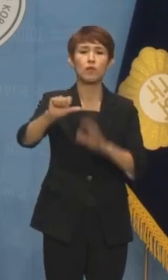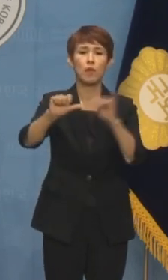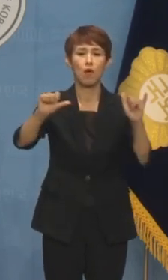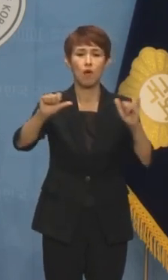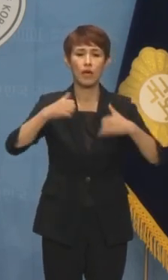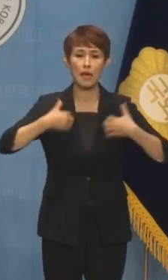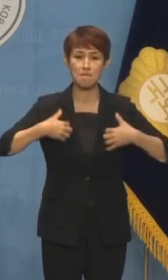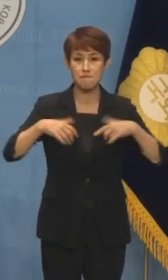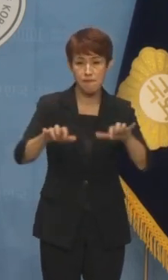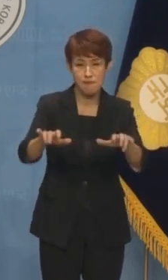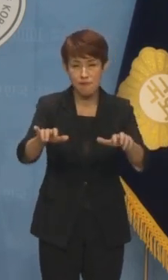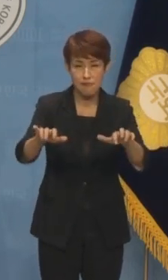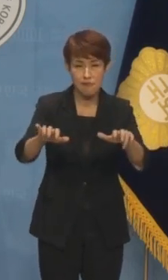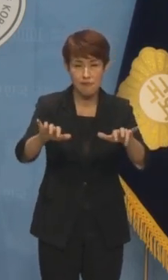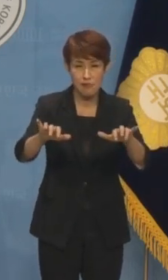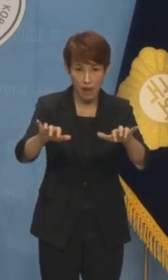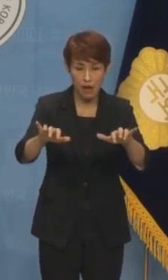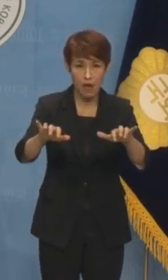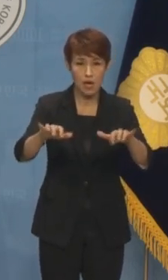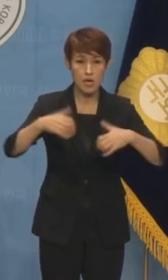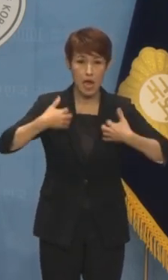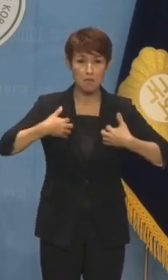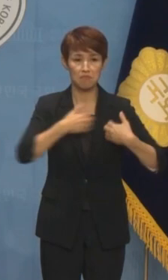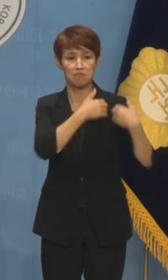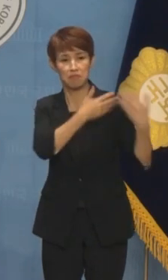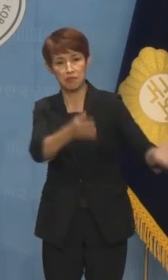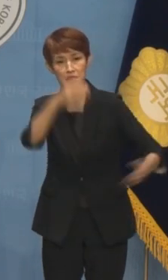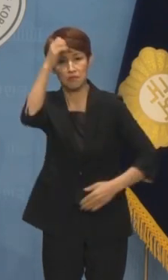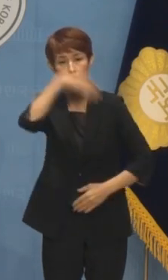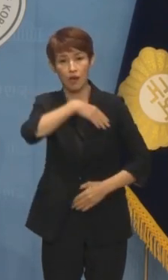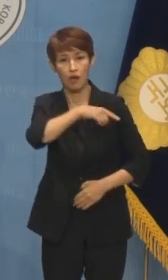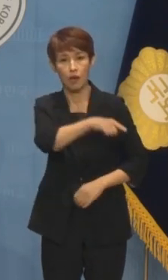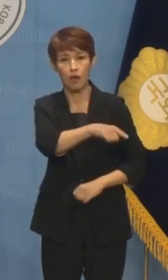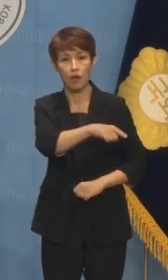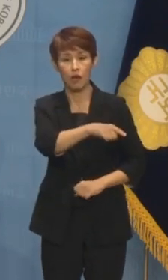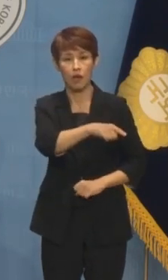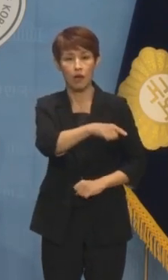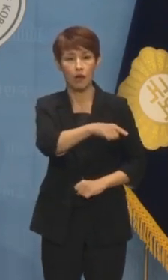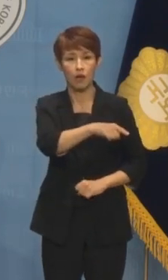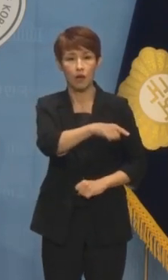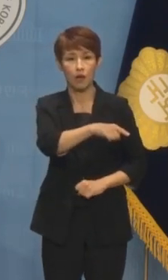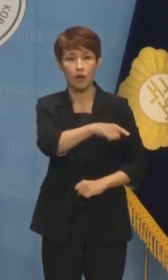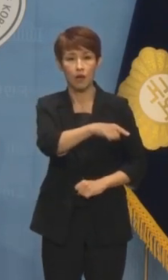이용자가 이용할 때까지 해당 게임은 방치되었고